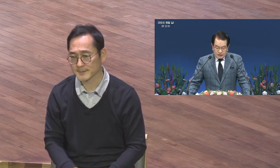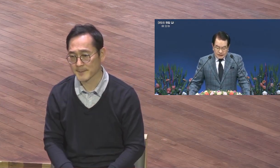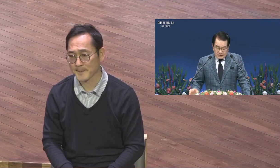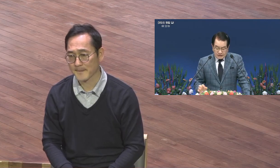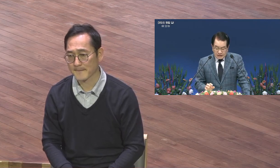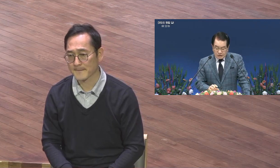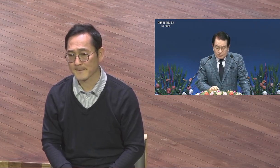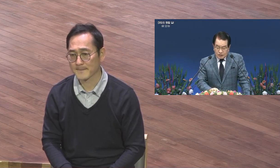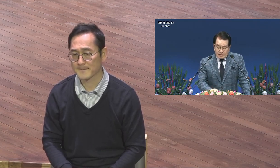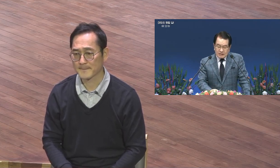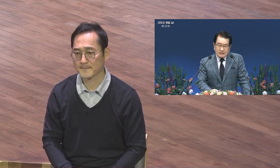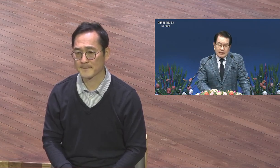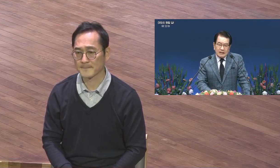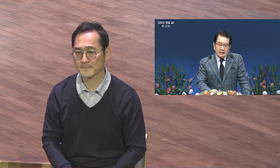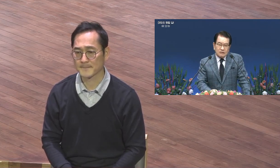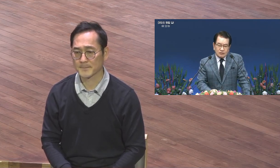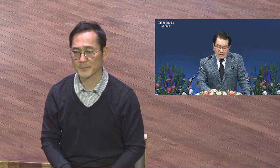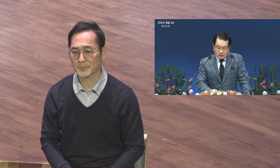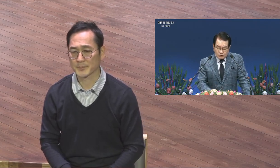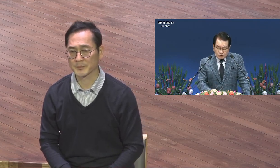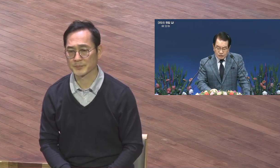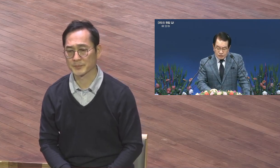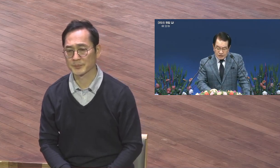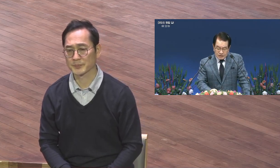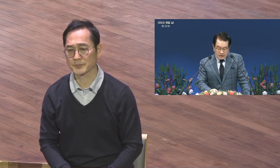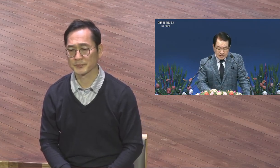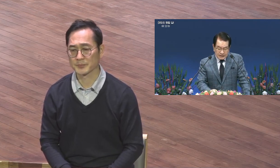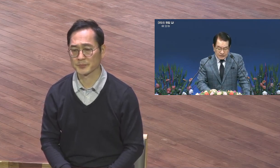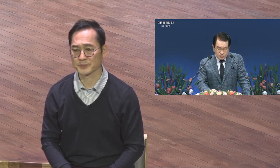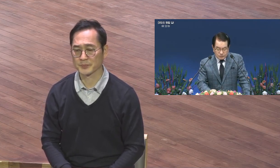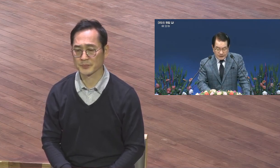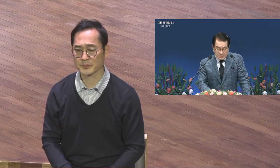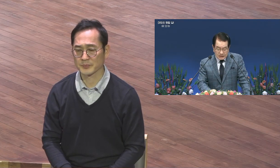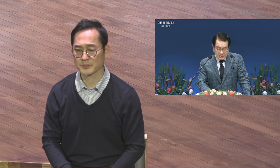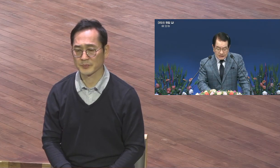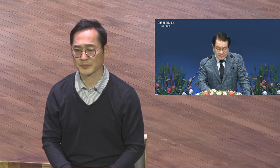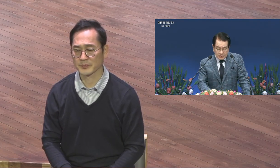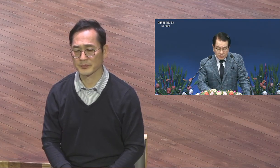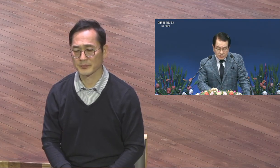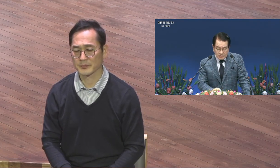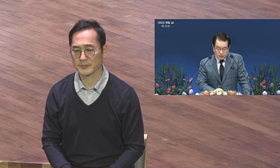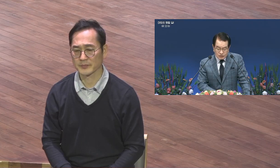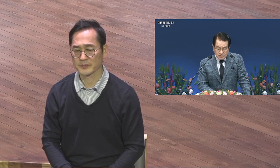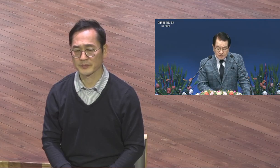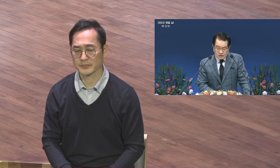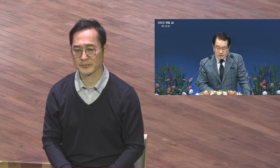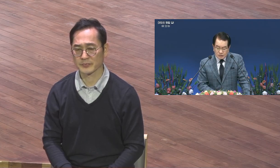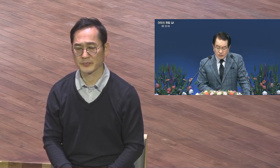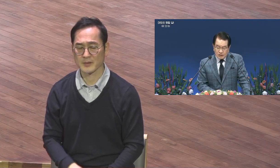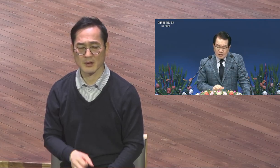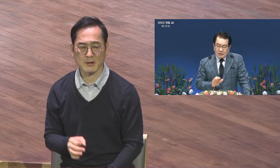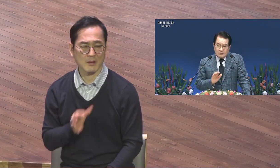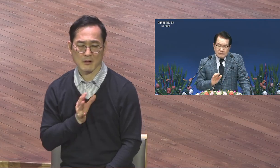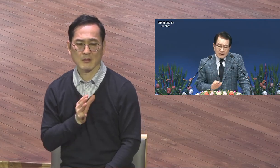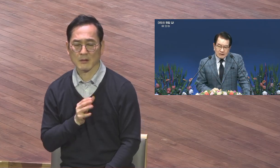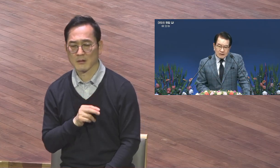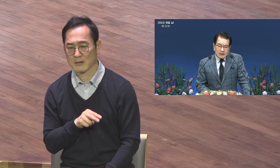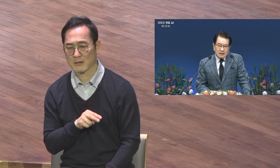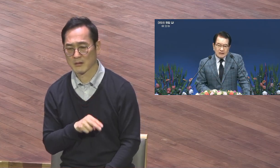앞으로 우리가 생각지도 못했던 다양하고 당혹스러운 일들이 계속 발생하기 때문에 오늘 제목처럼 명적으로